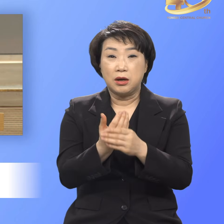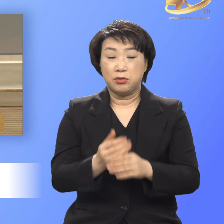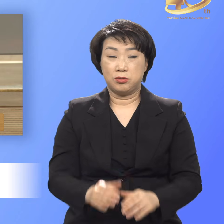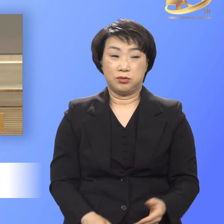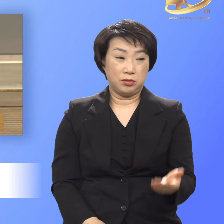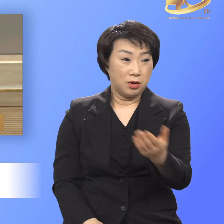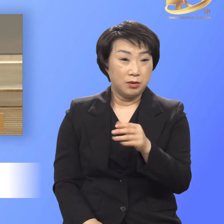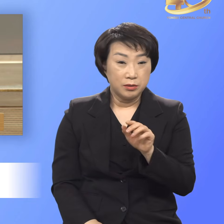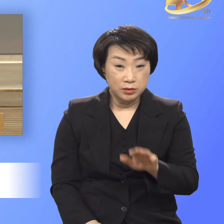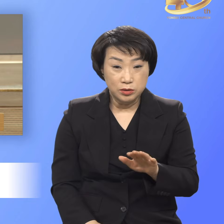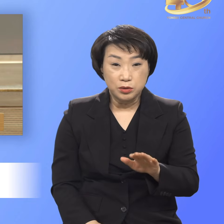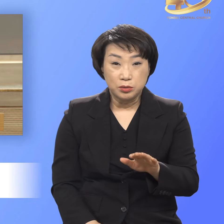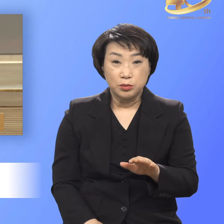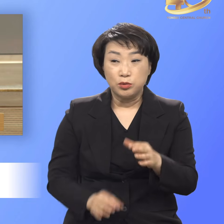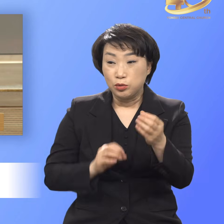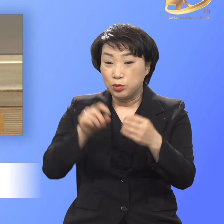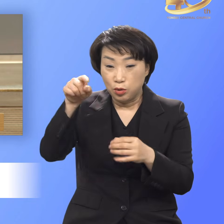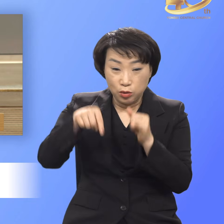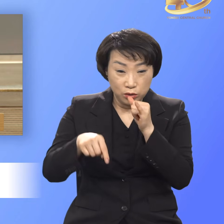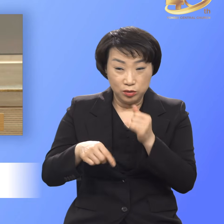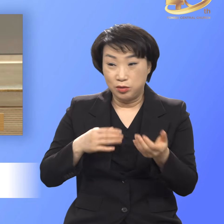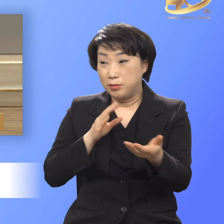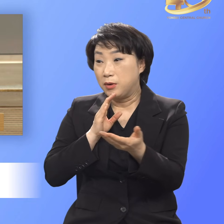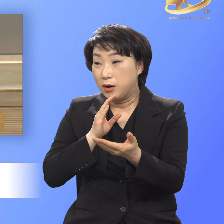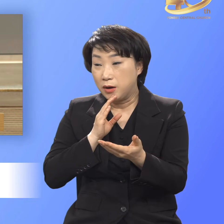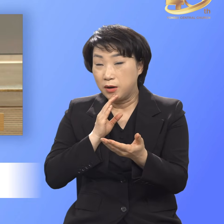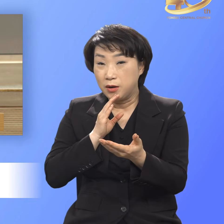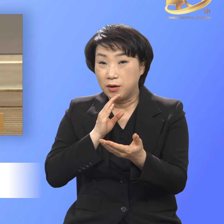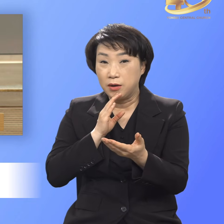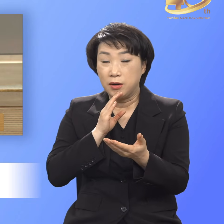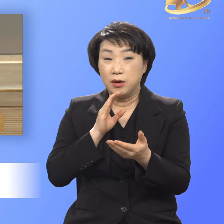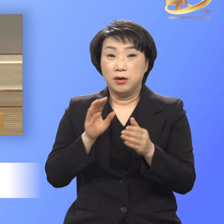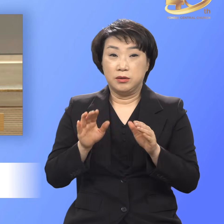지금 이루어지고 있잖아요.